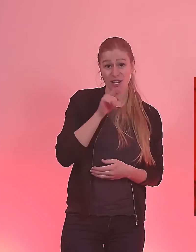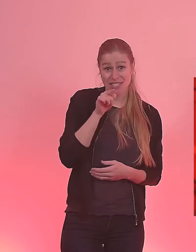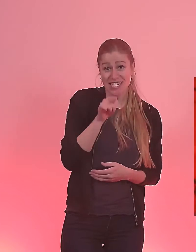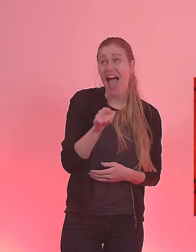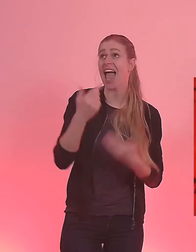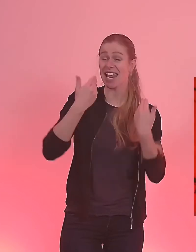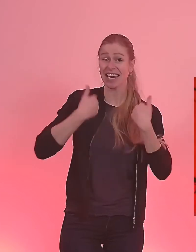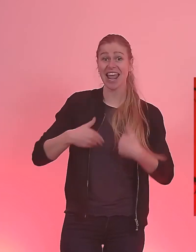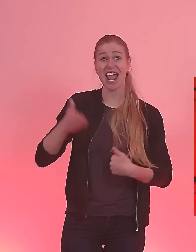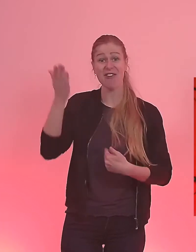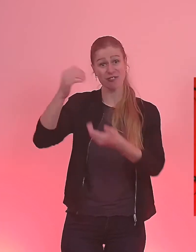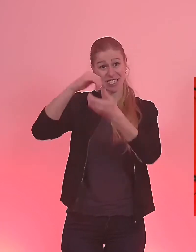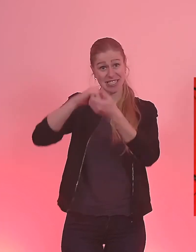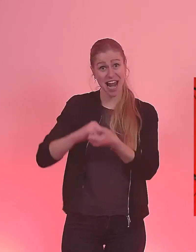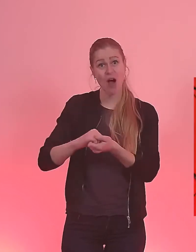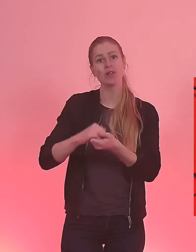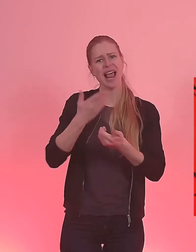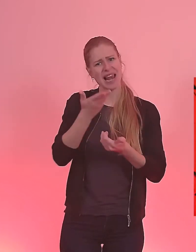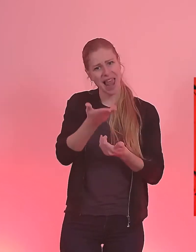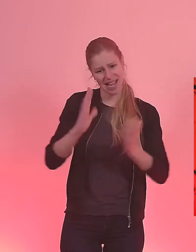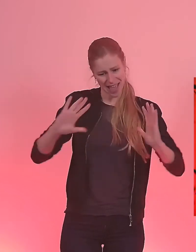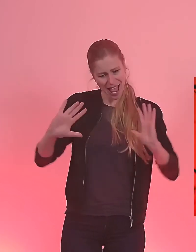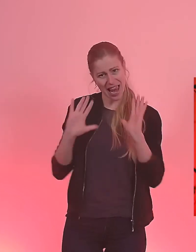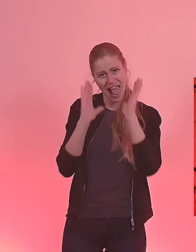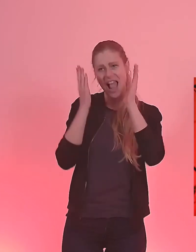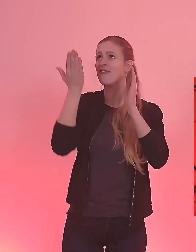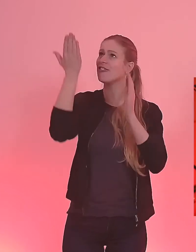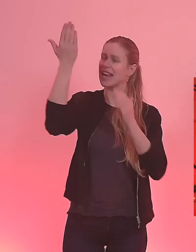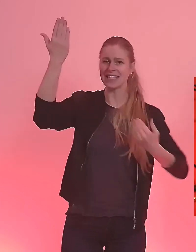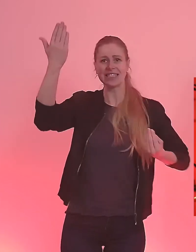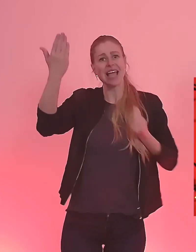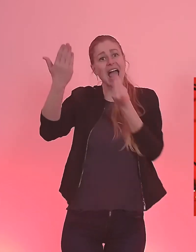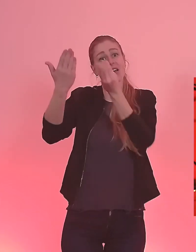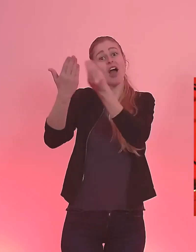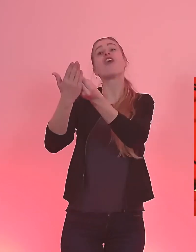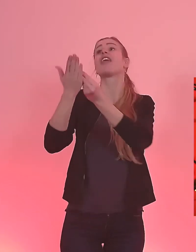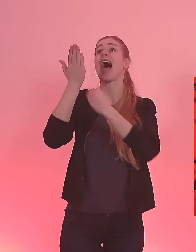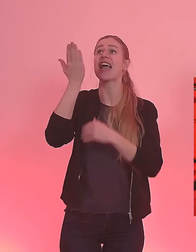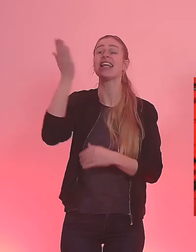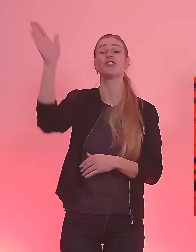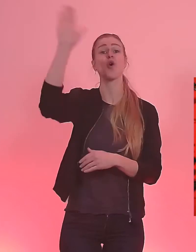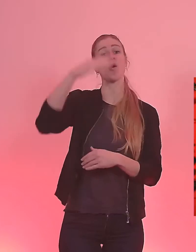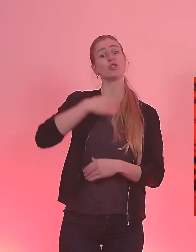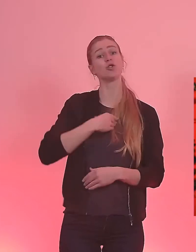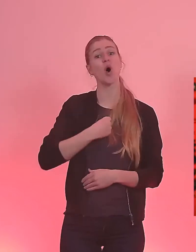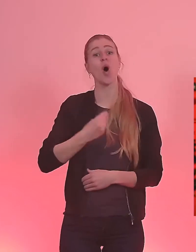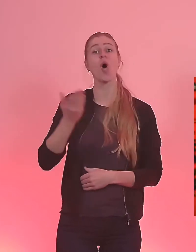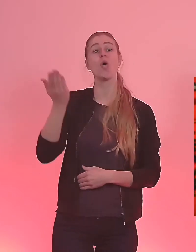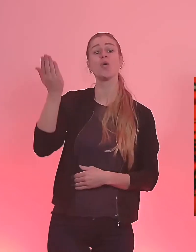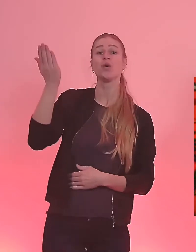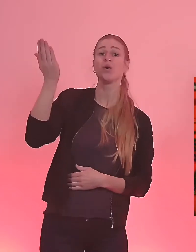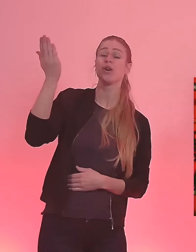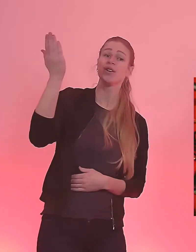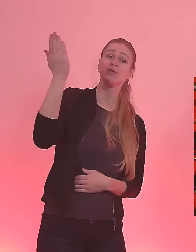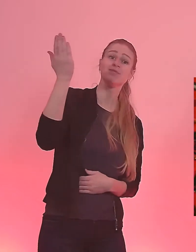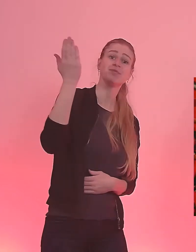En als jij de Heer vertrouwt, leg je leven in zijn hand, hij is God zo.